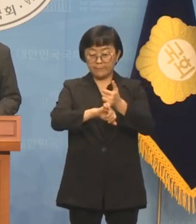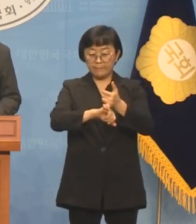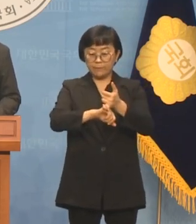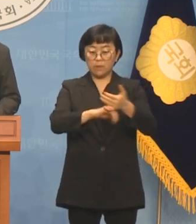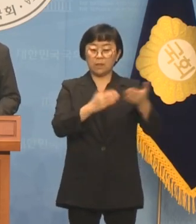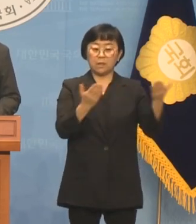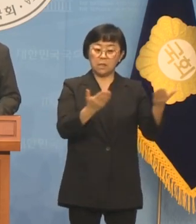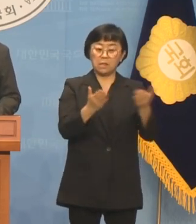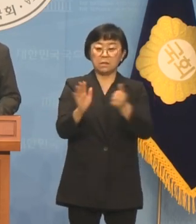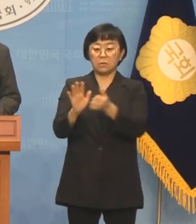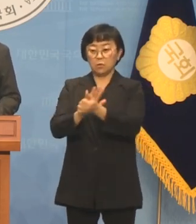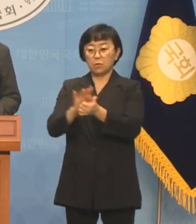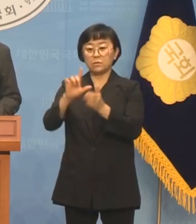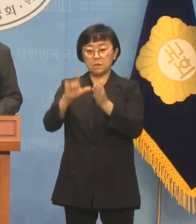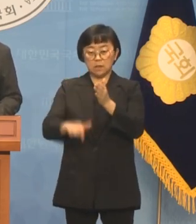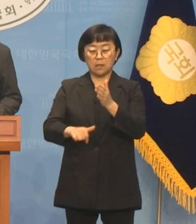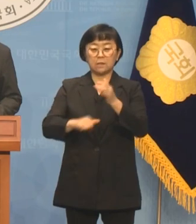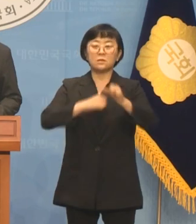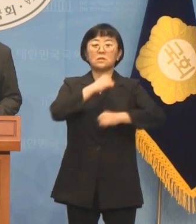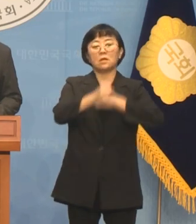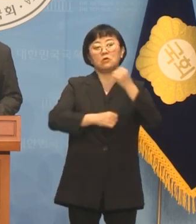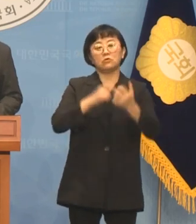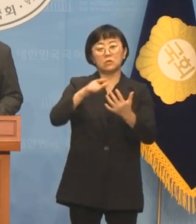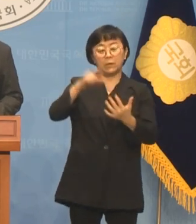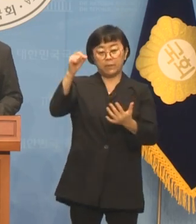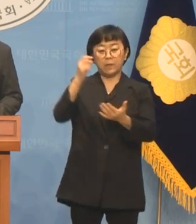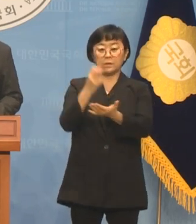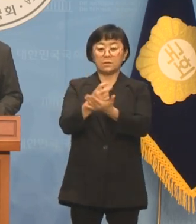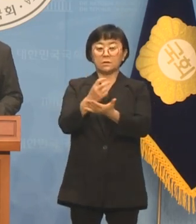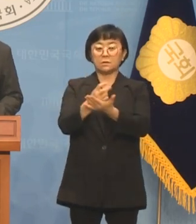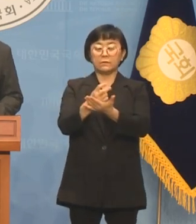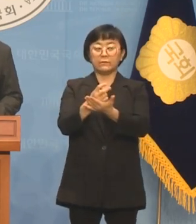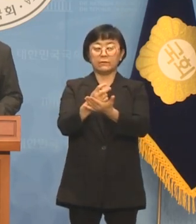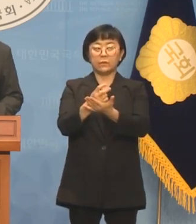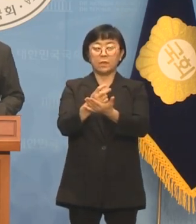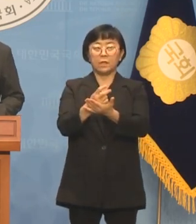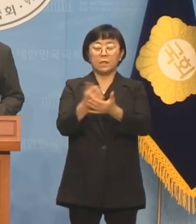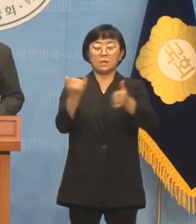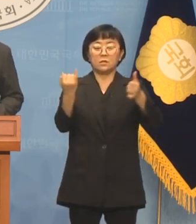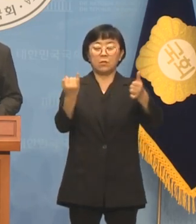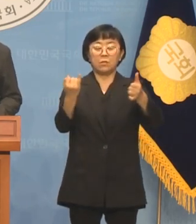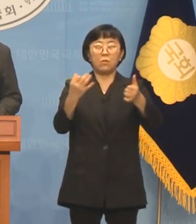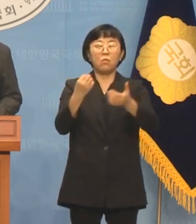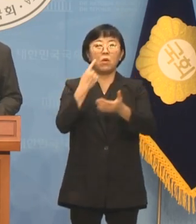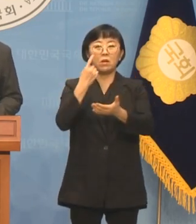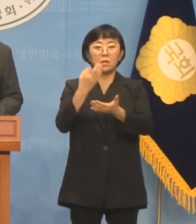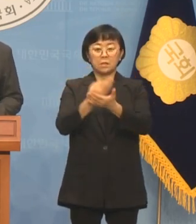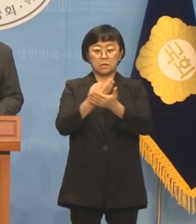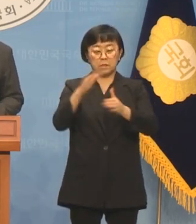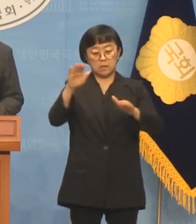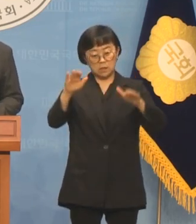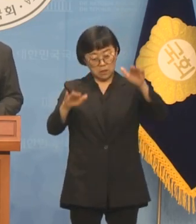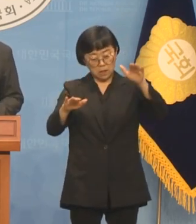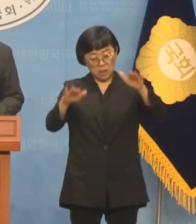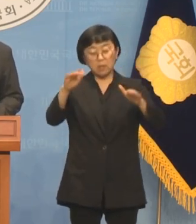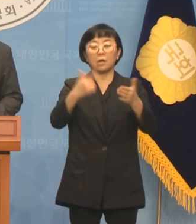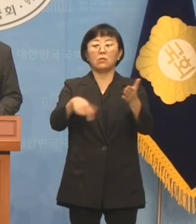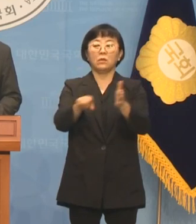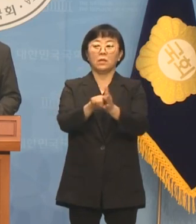일과 돌봄 시간 자유 선택제, 성별 임금 격차 해소를 위한 강력한 처방 등을